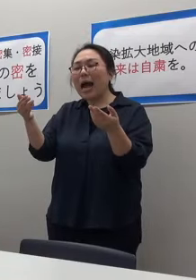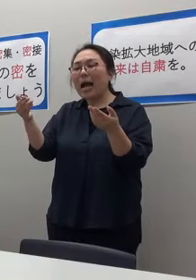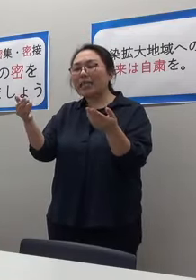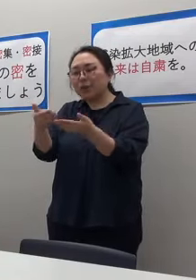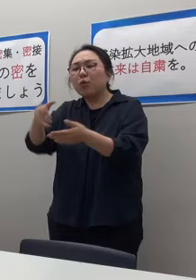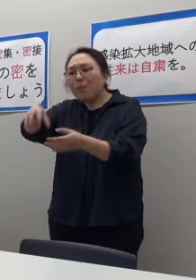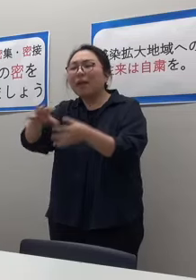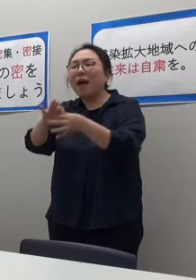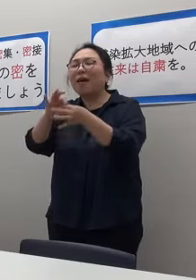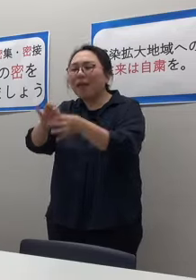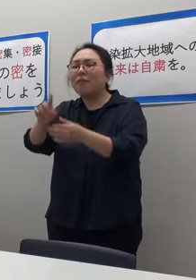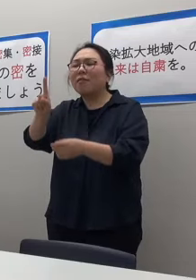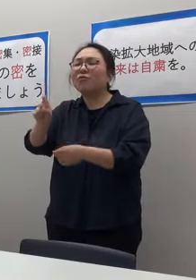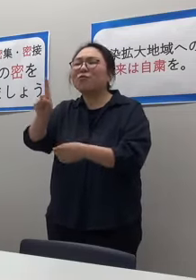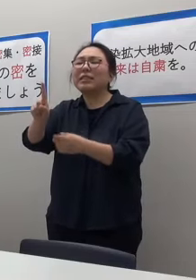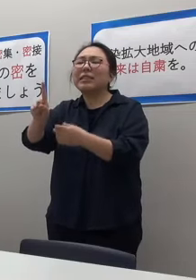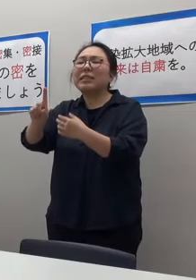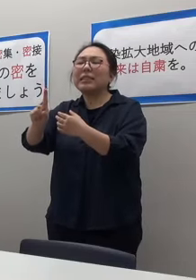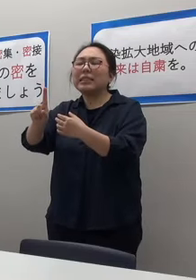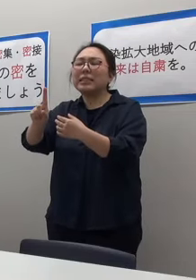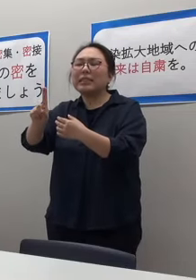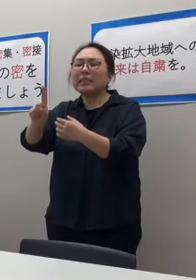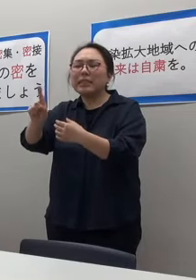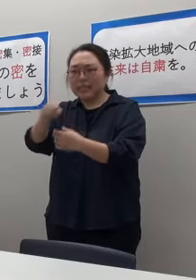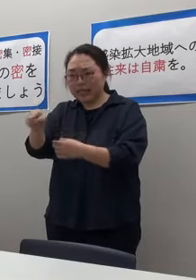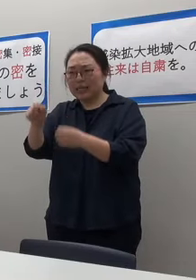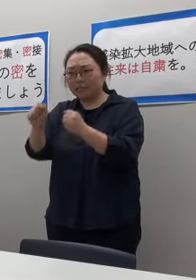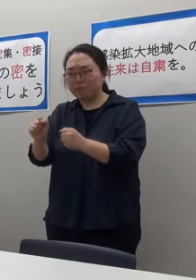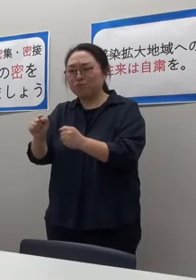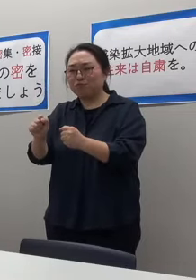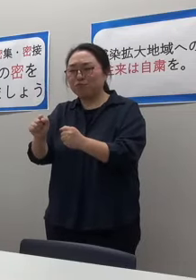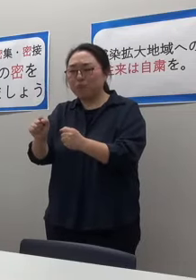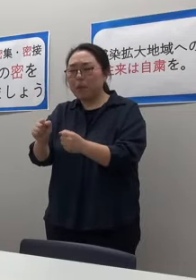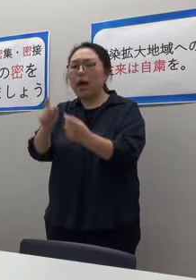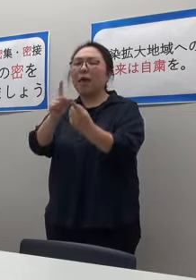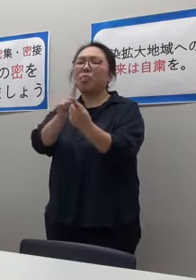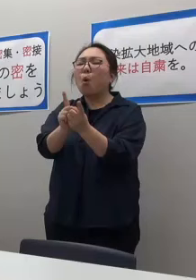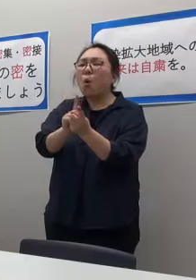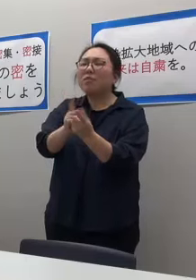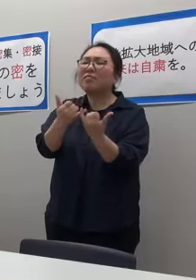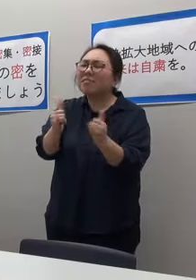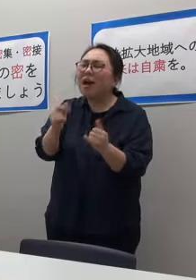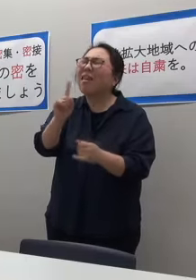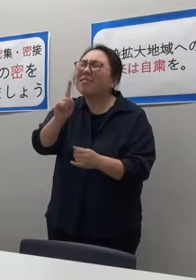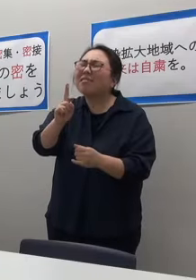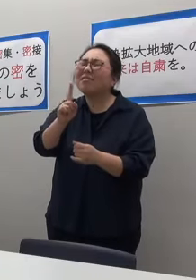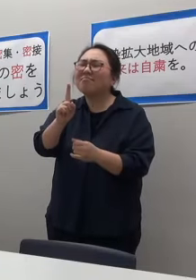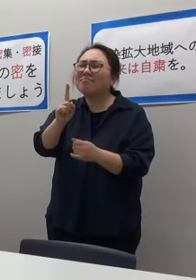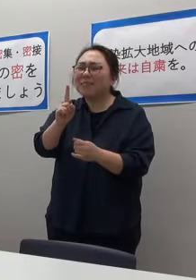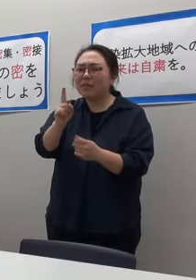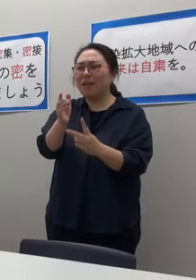て、この1例は何かっていうことなんですけれども、濃厚接触者をこう定義するときにですね、一応基準が